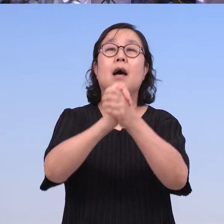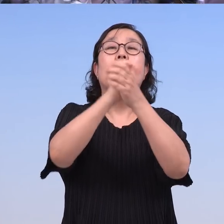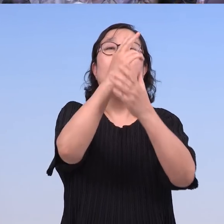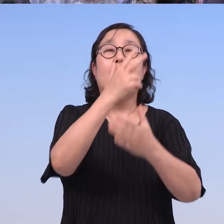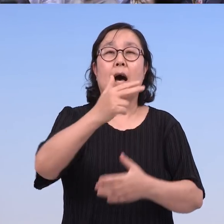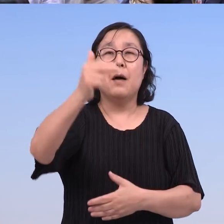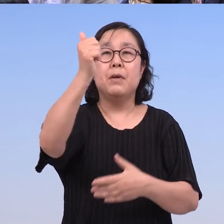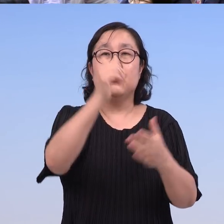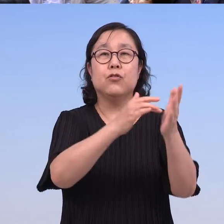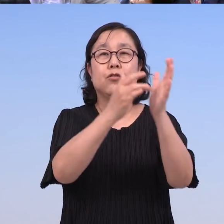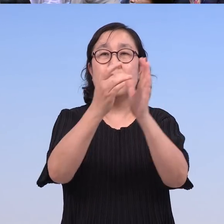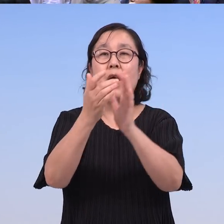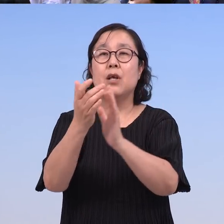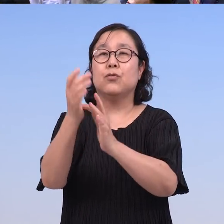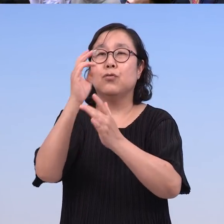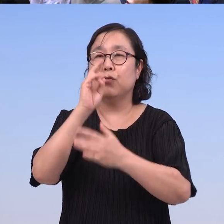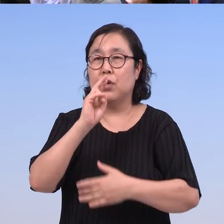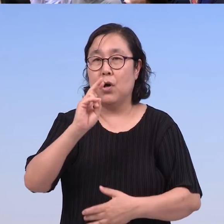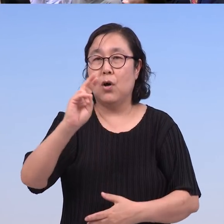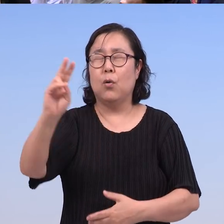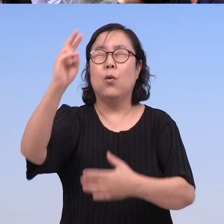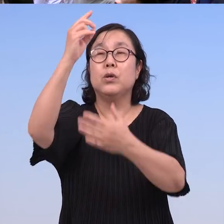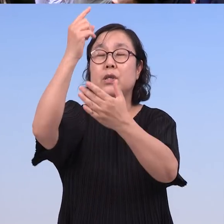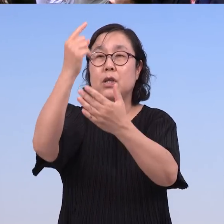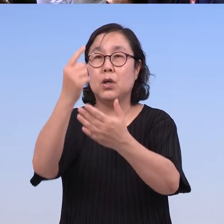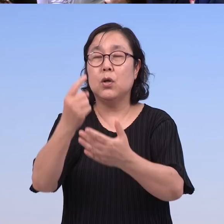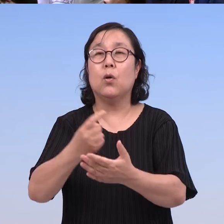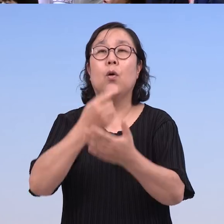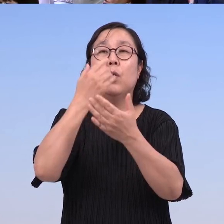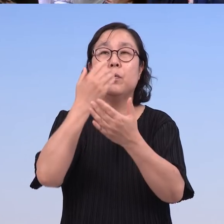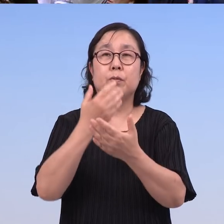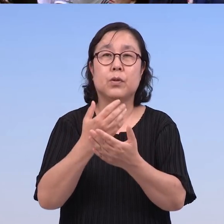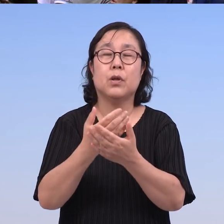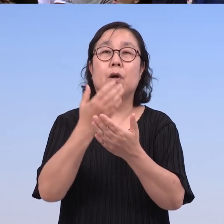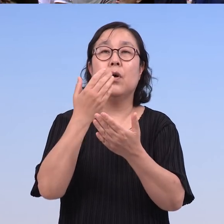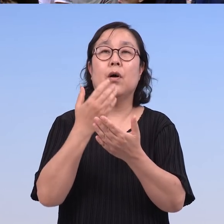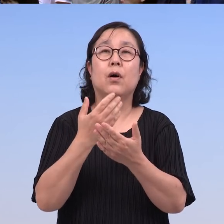아멘. 주 예수여, 오시옵소서.